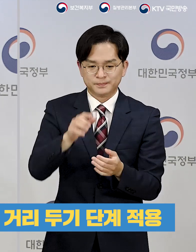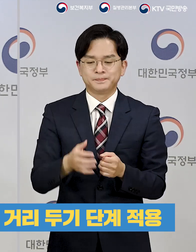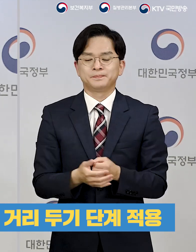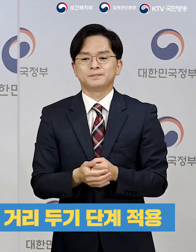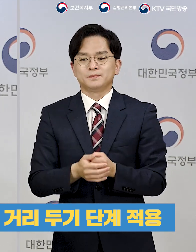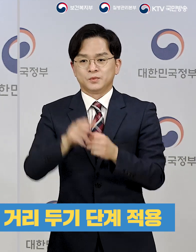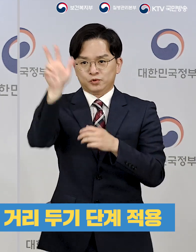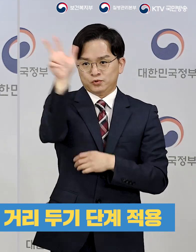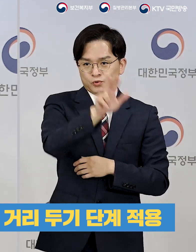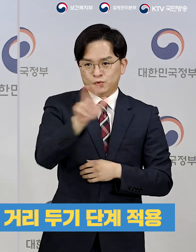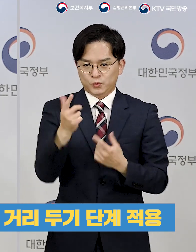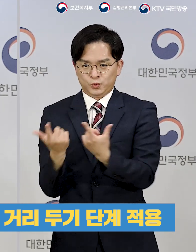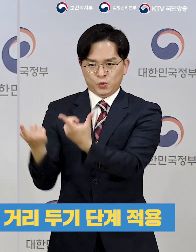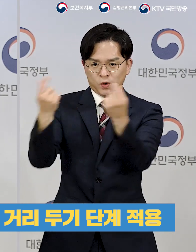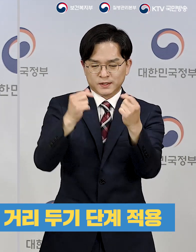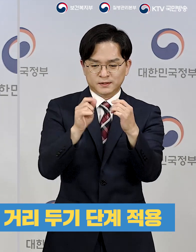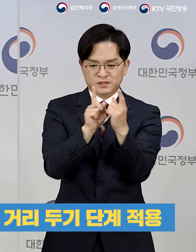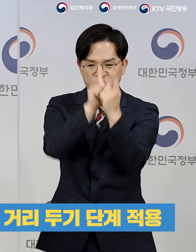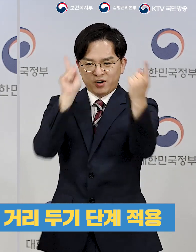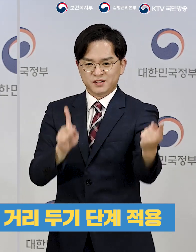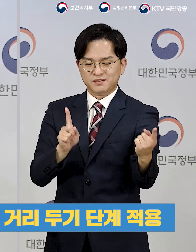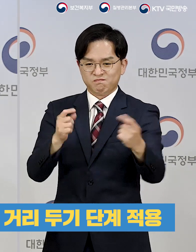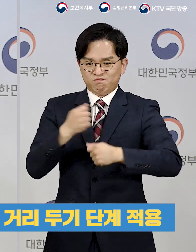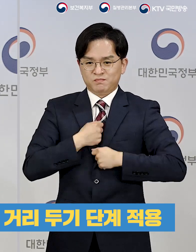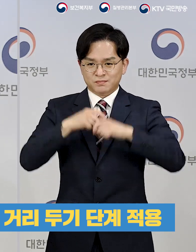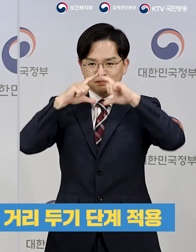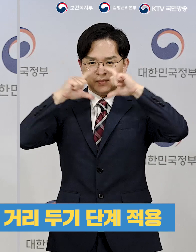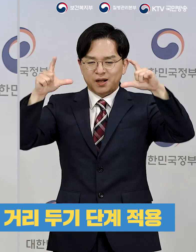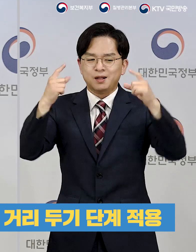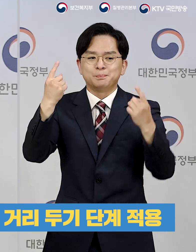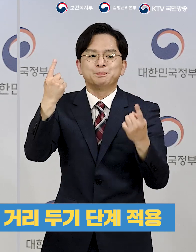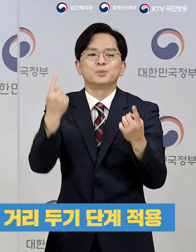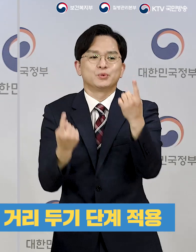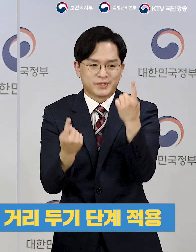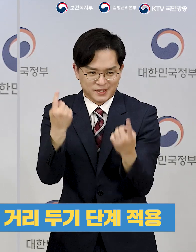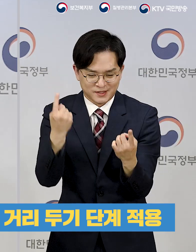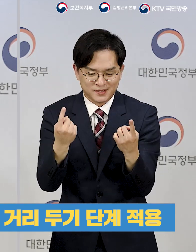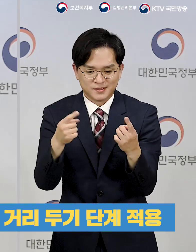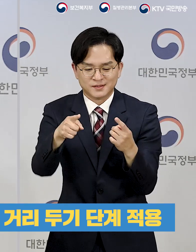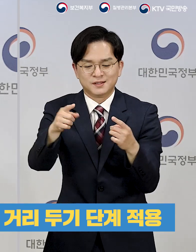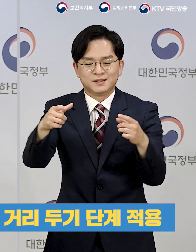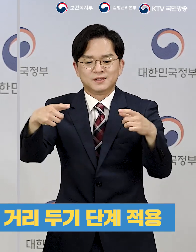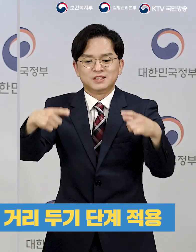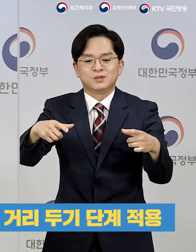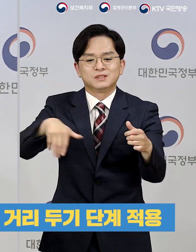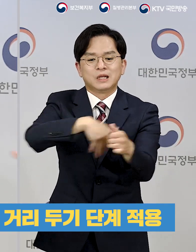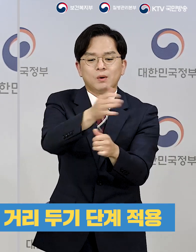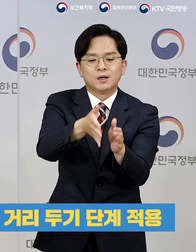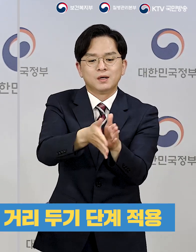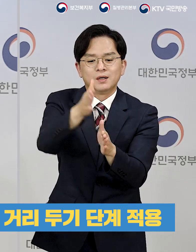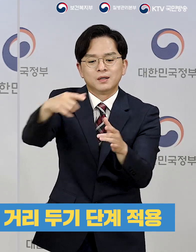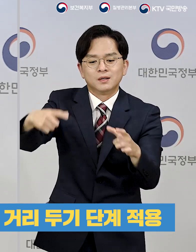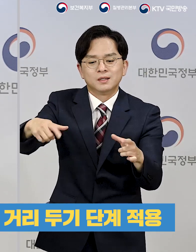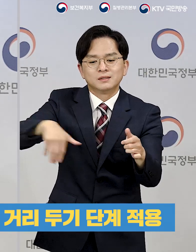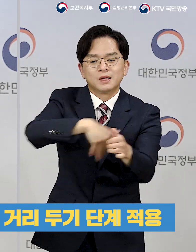그 위험도를 상정하는 것이 아니라 대체로 시도 단위로 위험도에